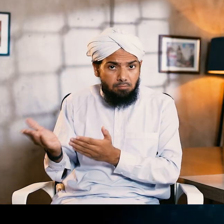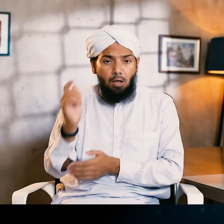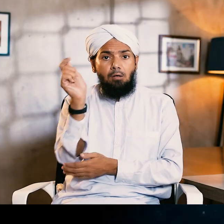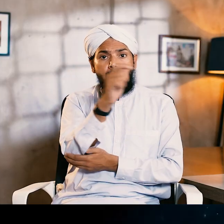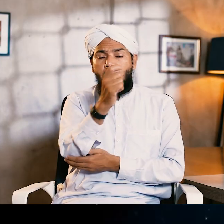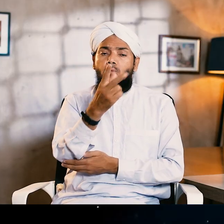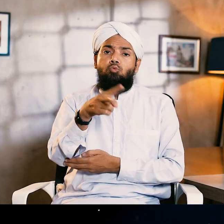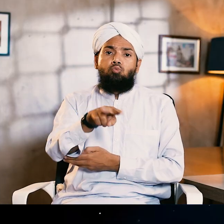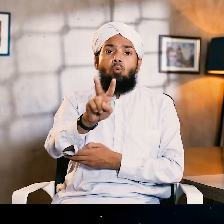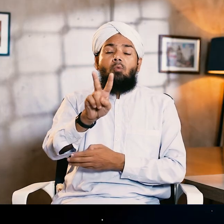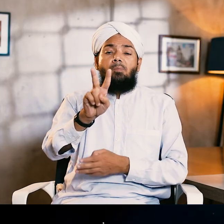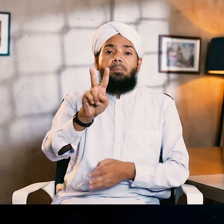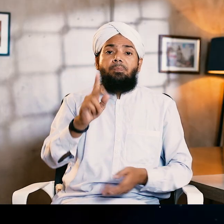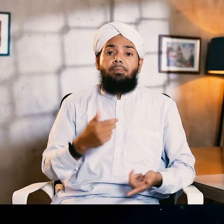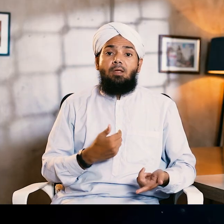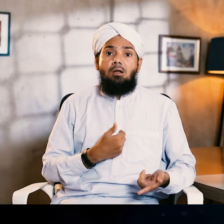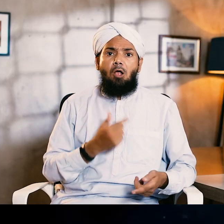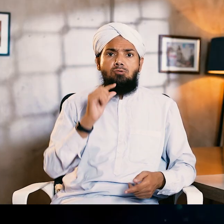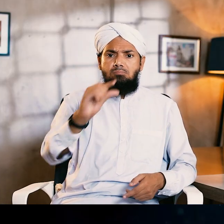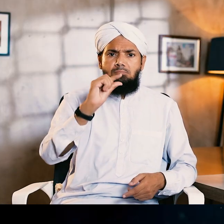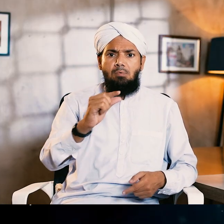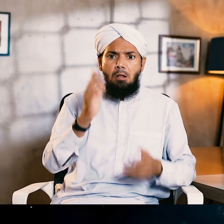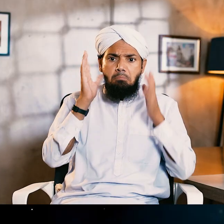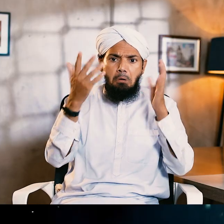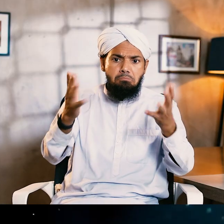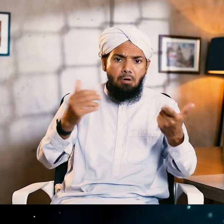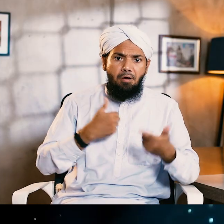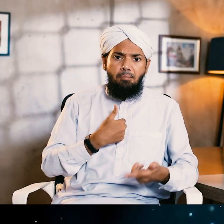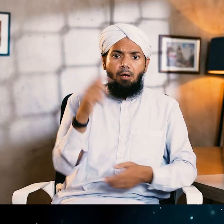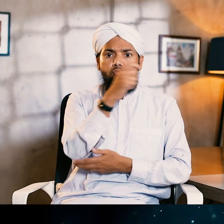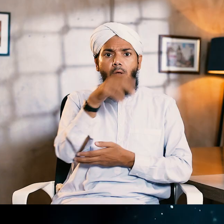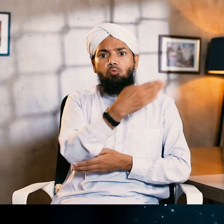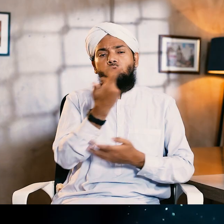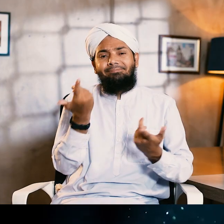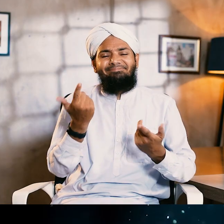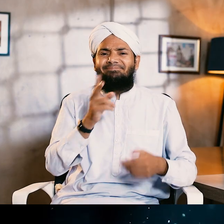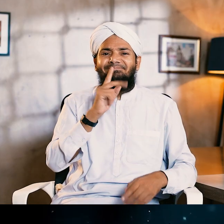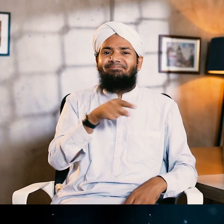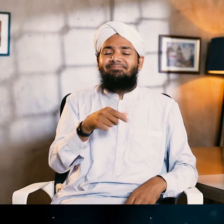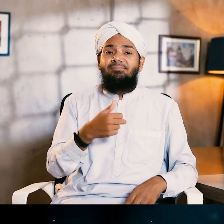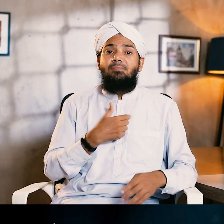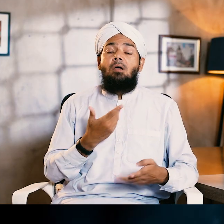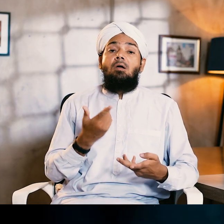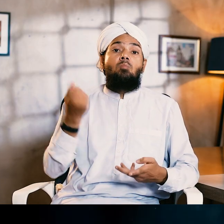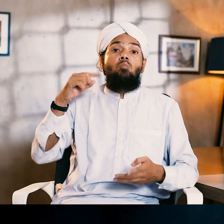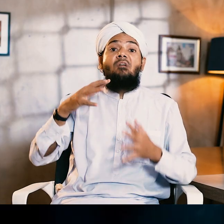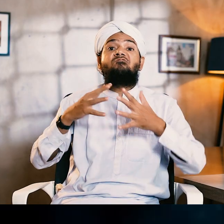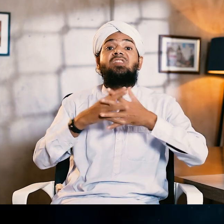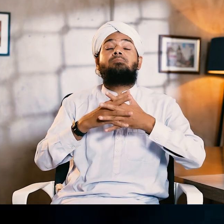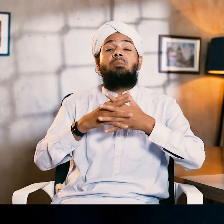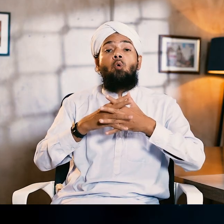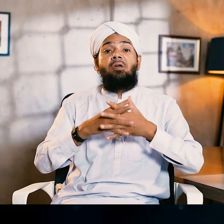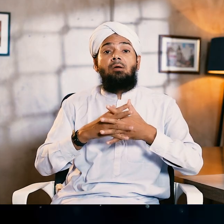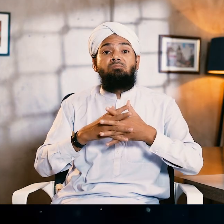طنز نہ کریں کہ تم نماز تو پڑھتے نہیں اور یہ کیا کرتے ہو۔ یہ تو پھر ولید بن مغیرہ کے کھاتے میں آپ چلے جائیں گے۔ ہاں، قرآن کی آیتیں اس